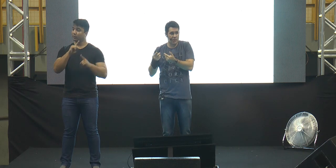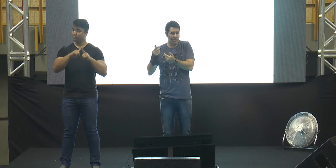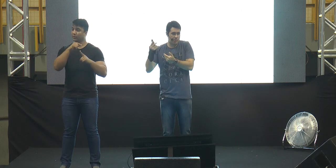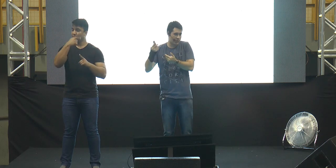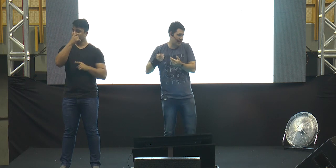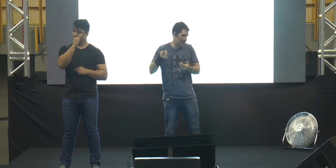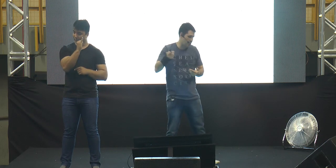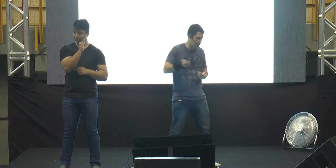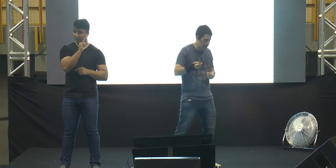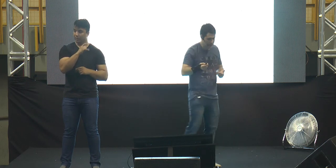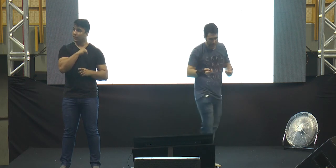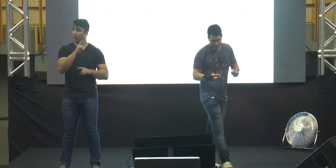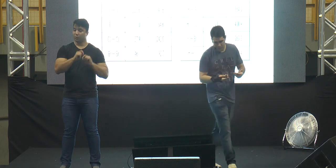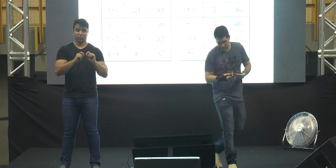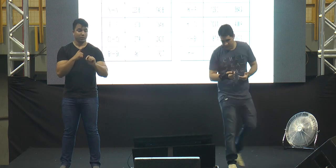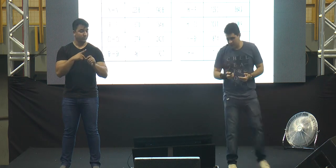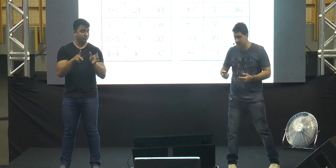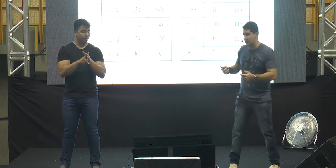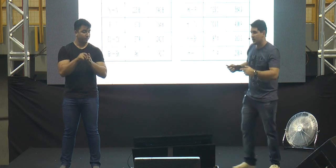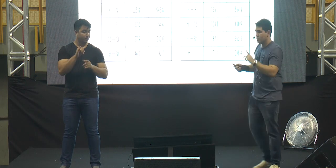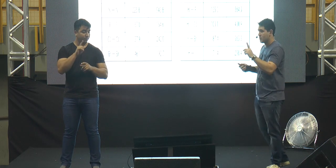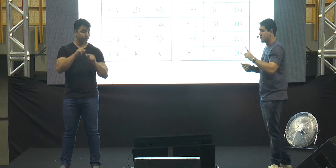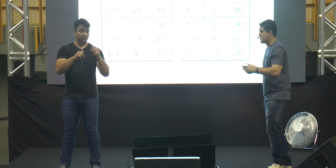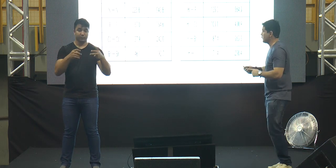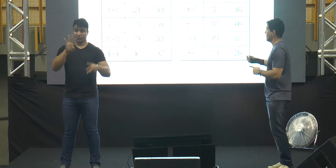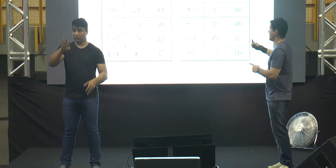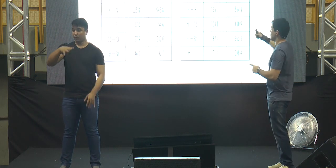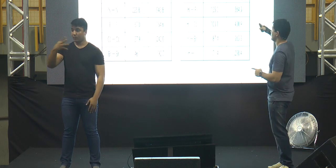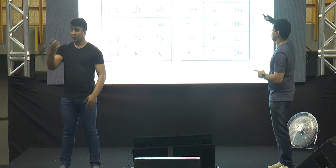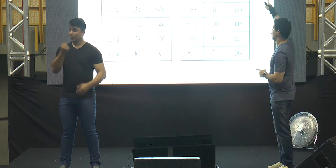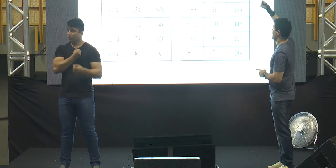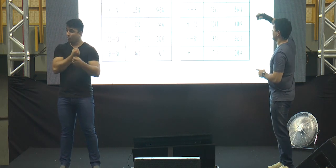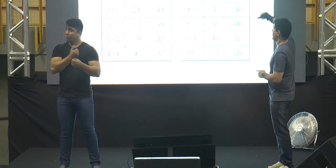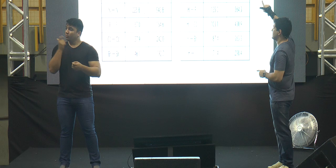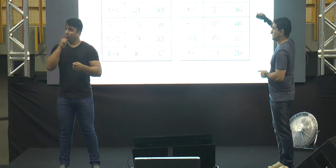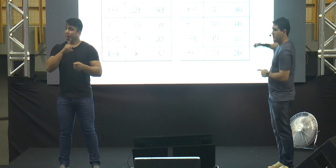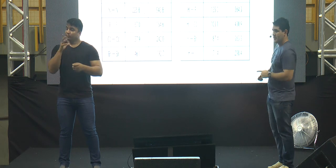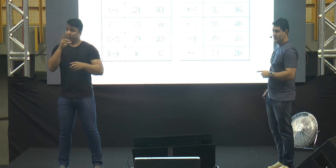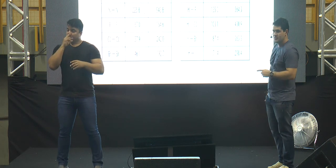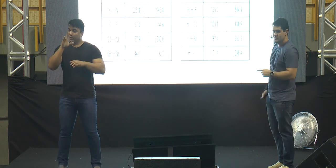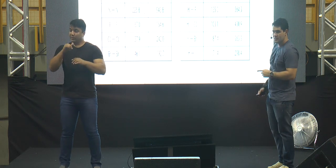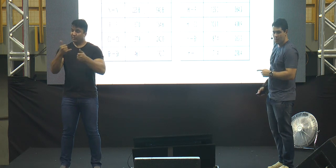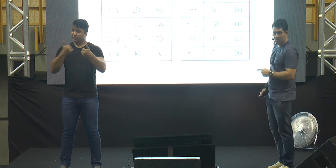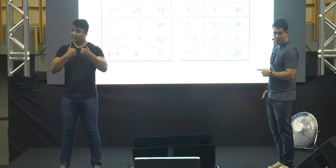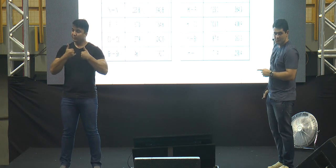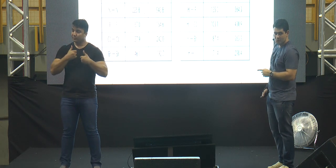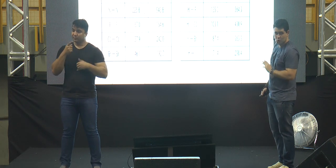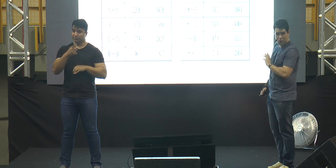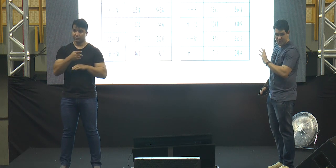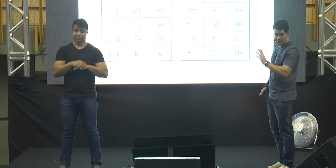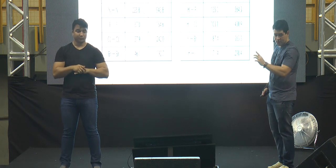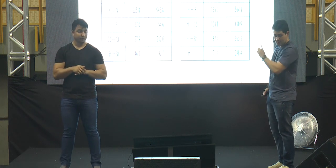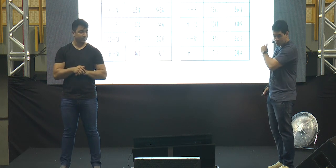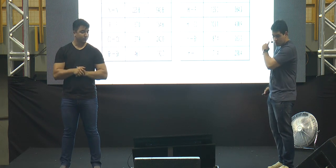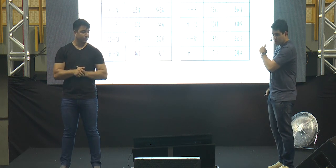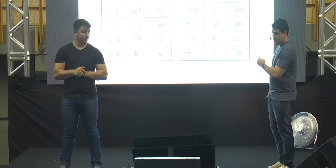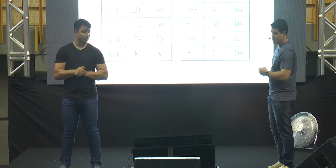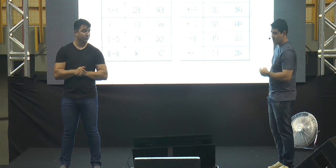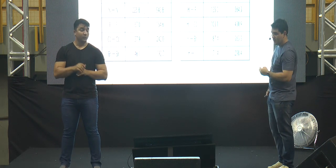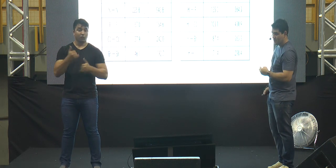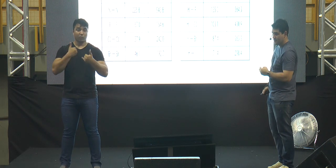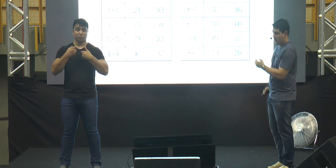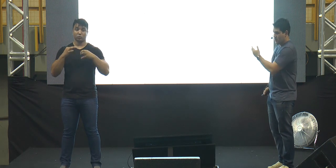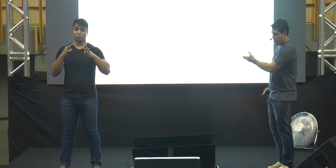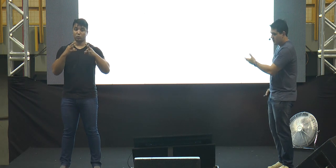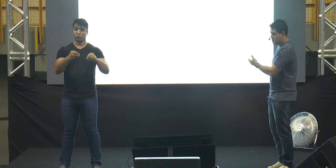tabela que ele me deu, porque aí, meu povo lindo, você vai ter que extrair todas essas informações, ó, dessa tabela, tá bom? Todas as informações